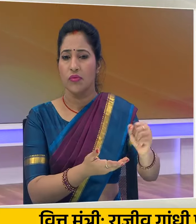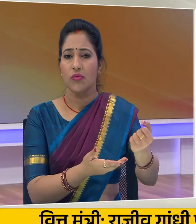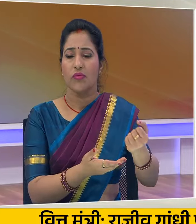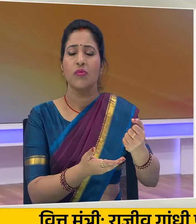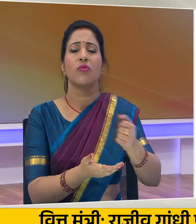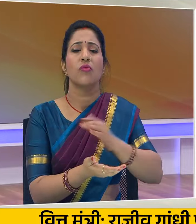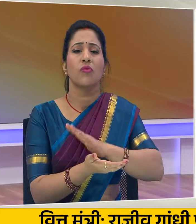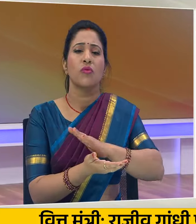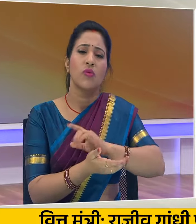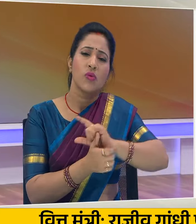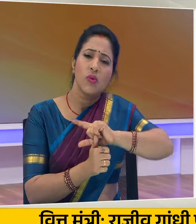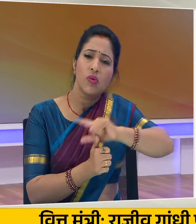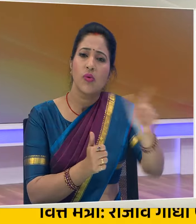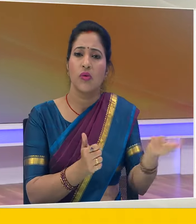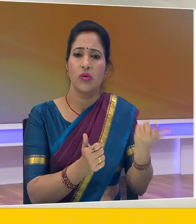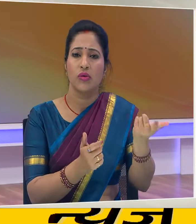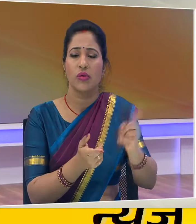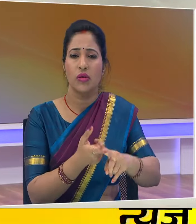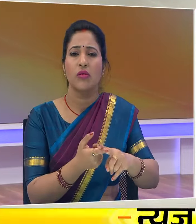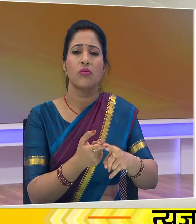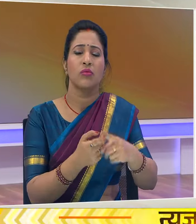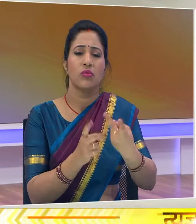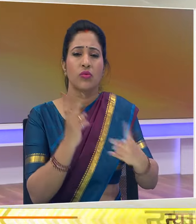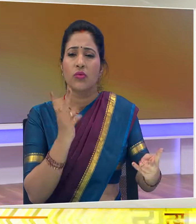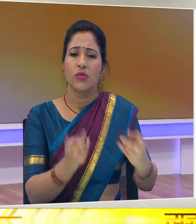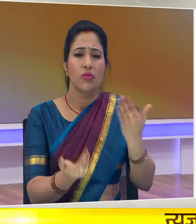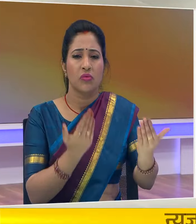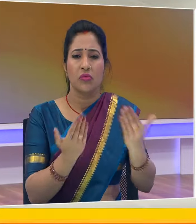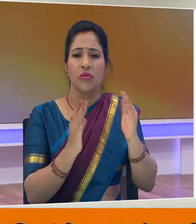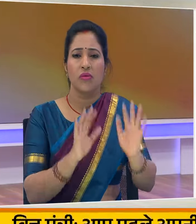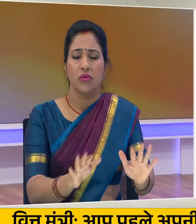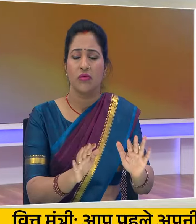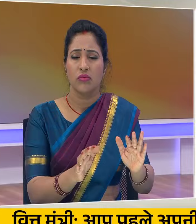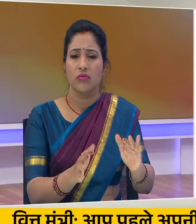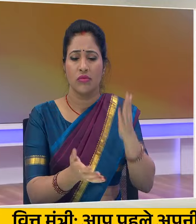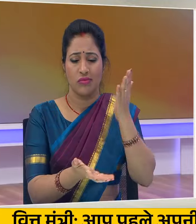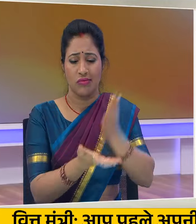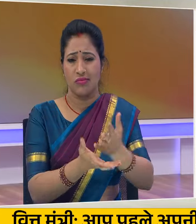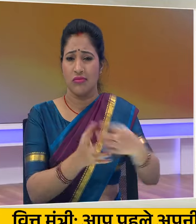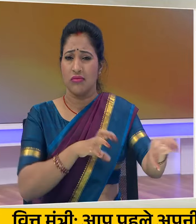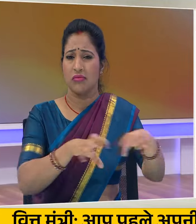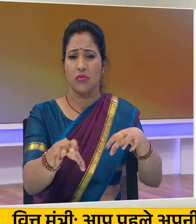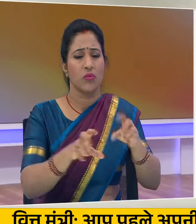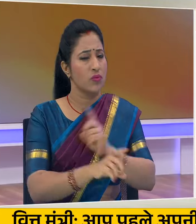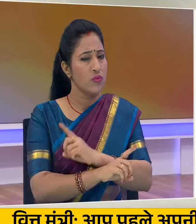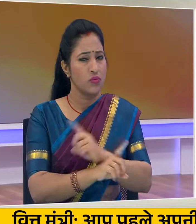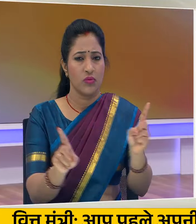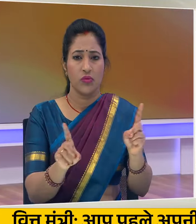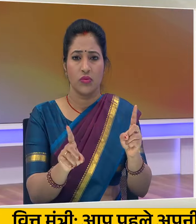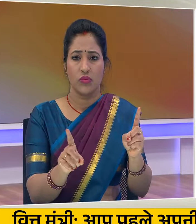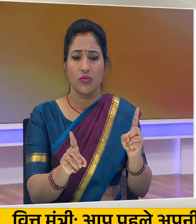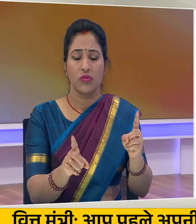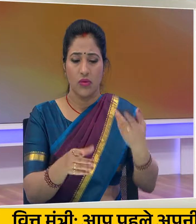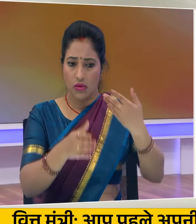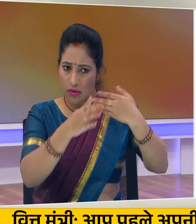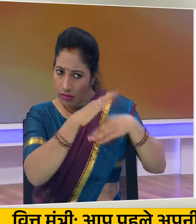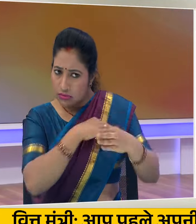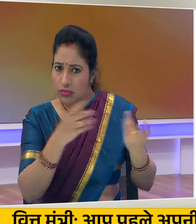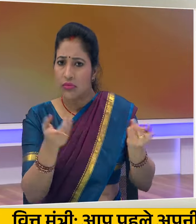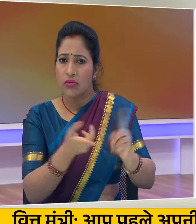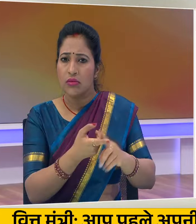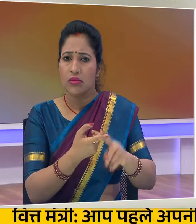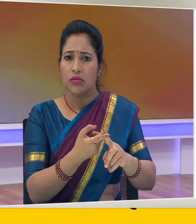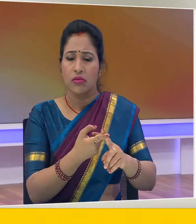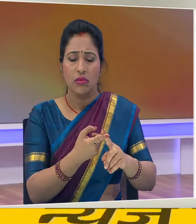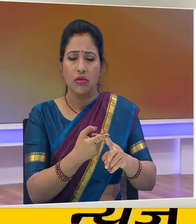होलिस्टिक और कॉम्प्रिहेंसिव है। ये टुकड़ों में नहीं है, ये इंटरलिंक है, एंड